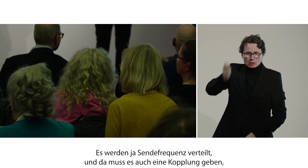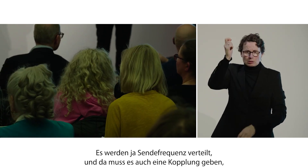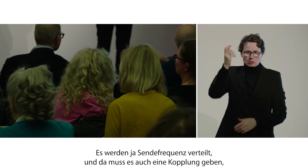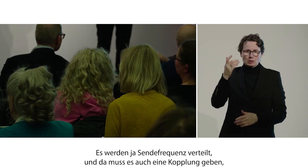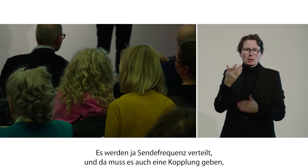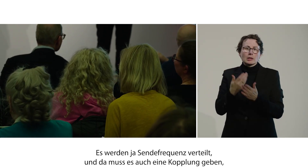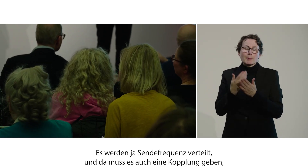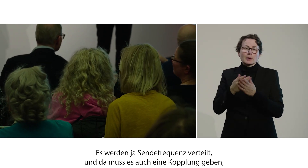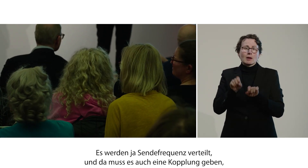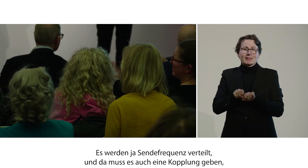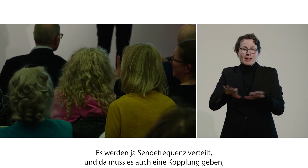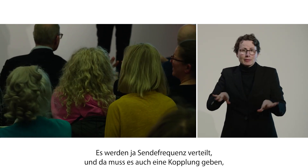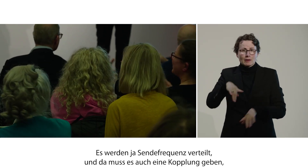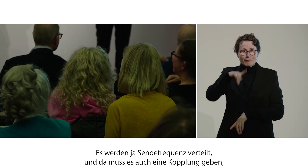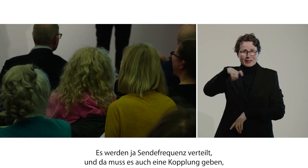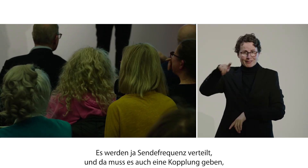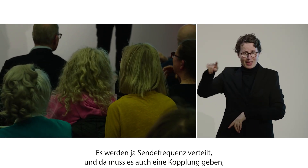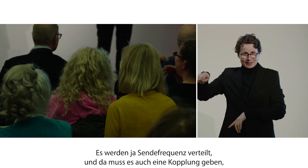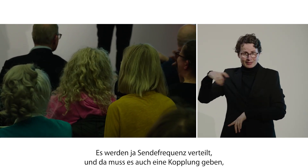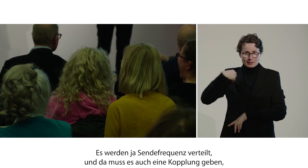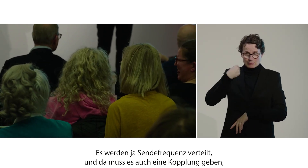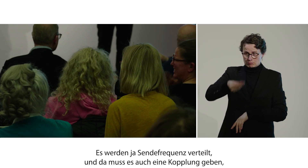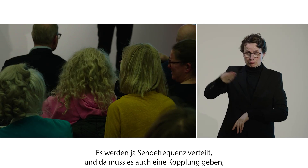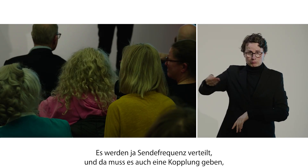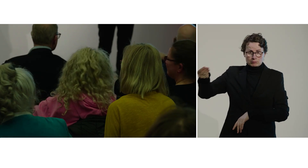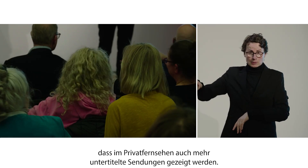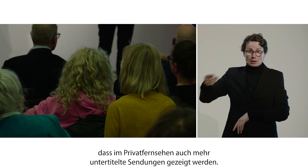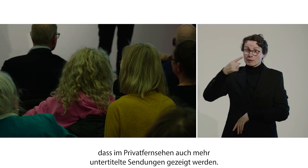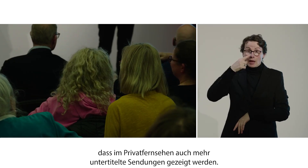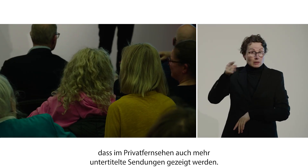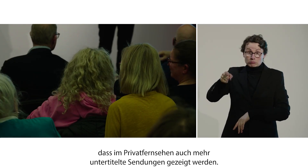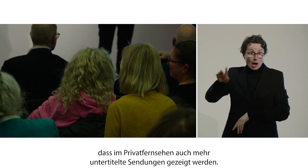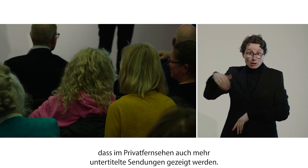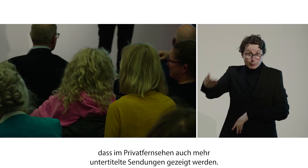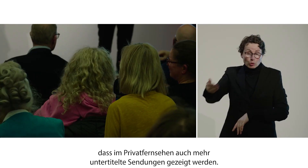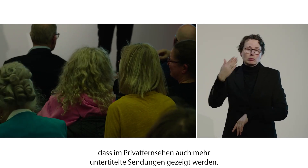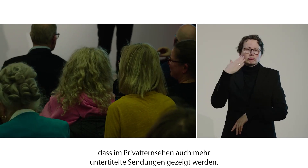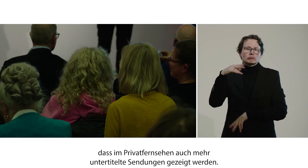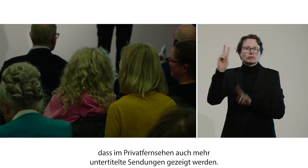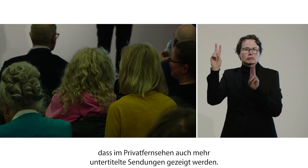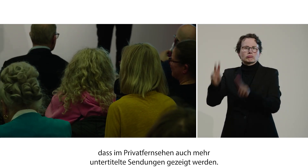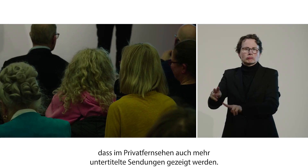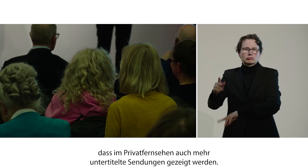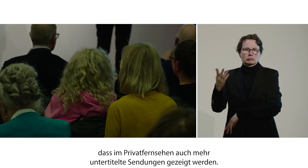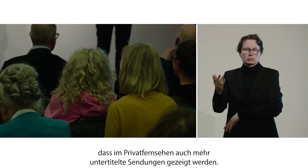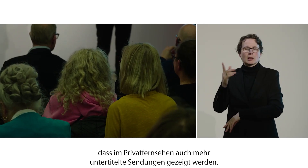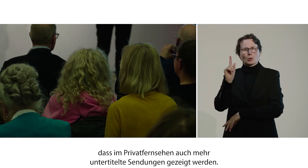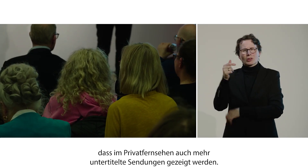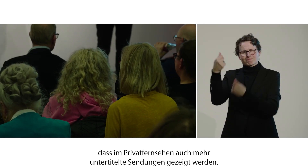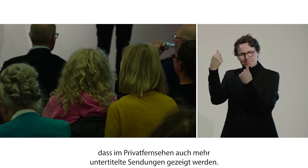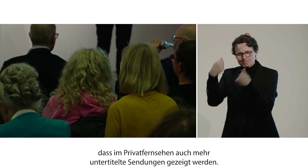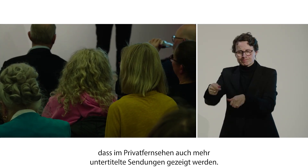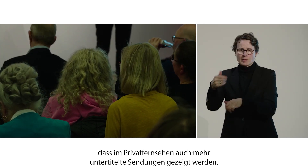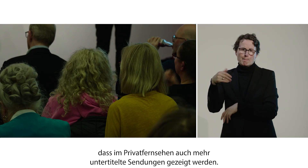Sendefrequenzen verteilt und da muss es auch eine Kopplung geben, dass im Privatfernsehen auch mehr untertitelte